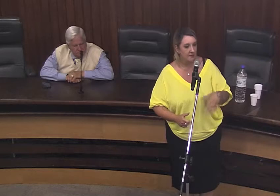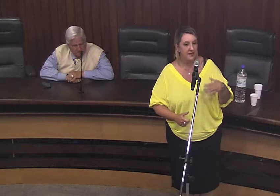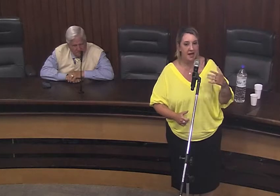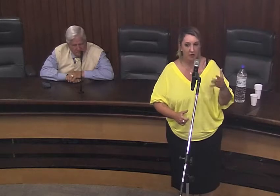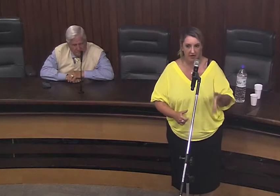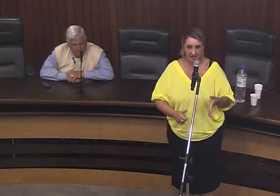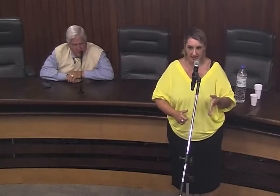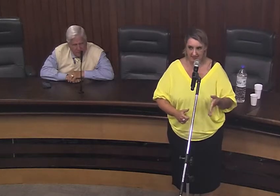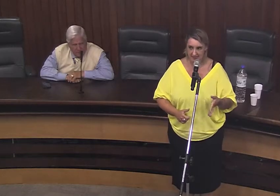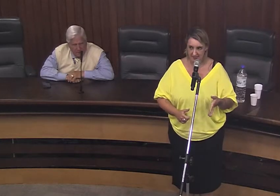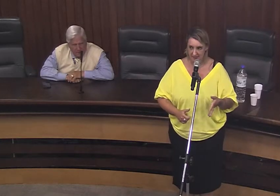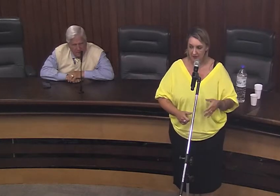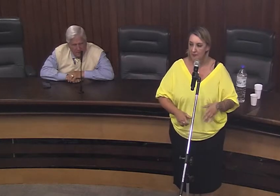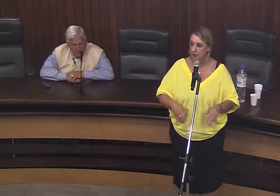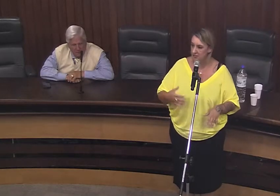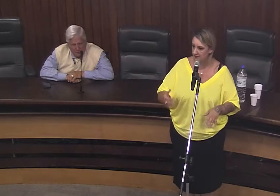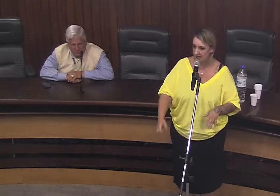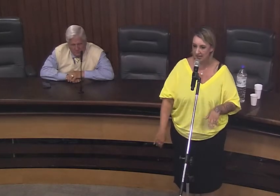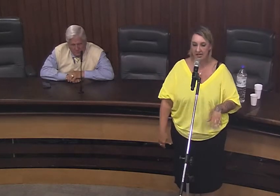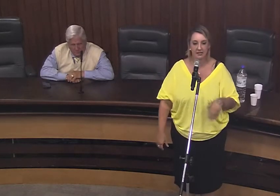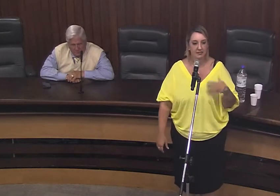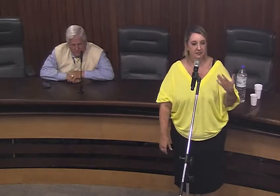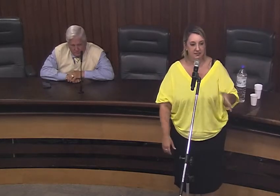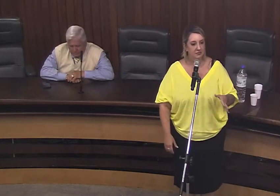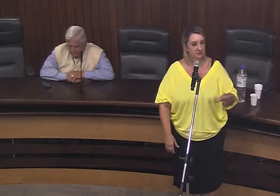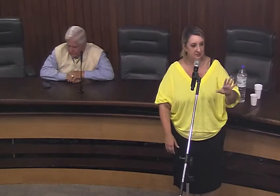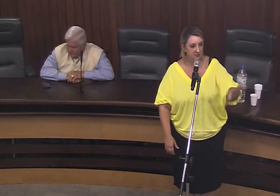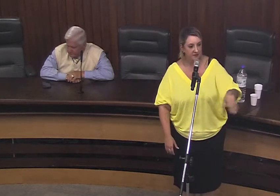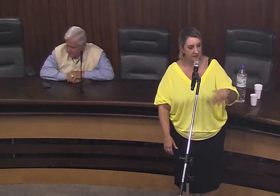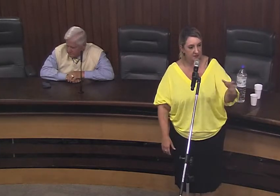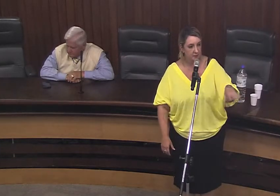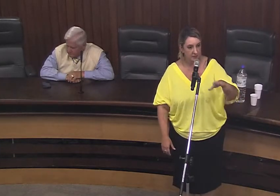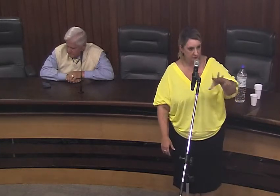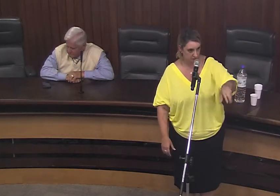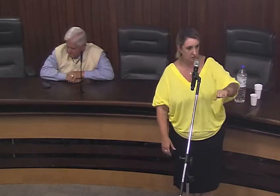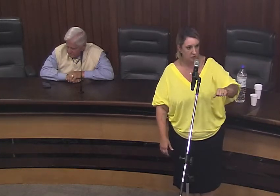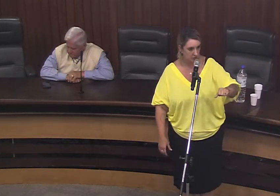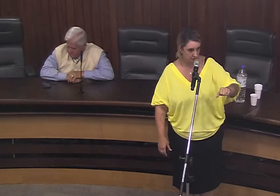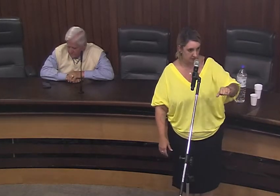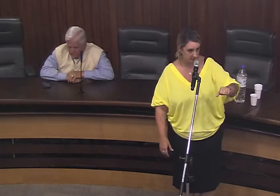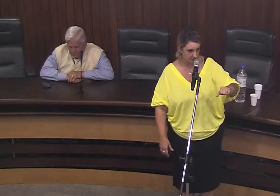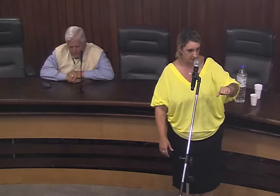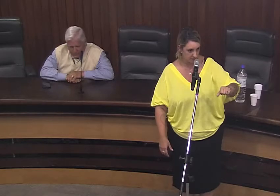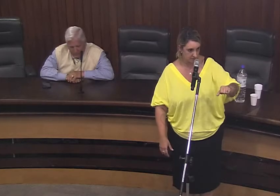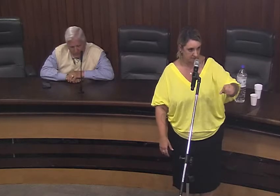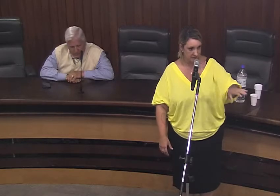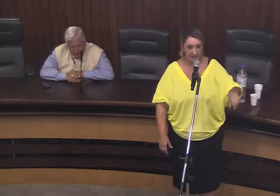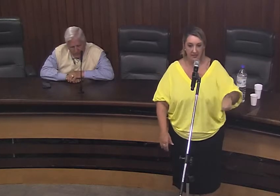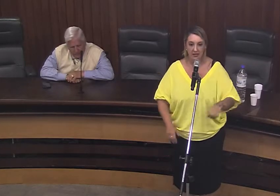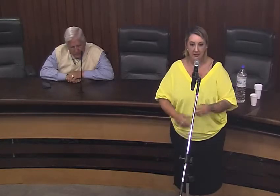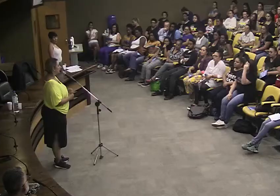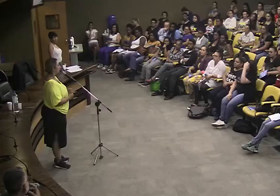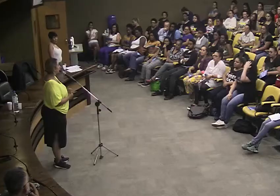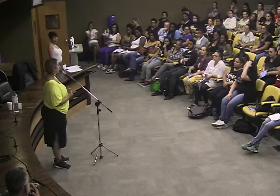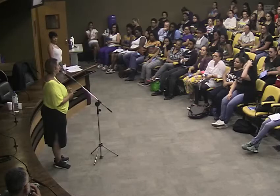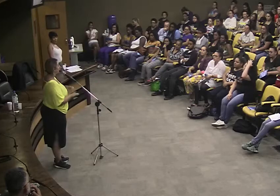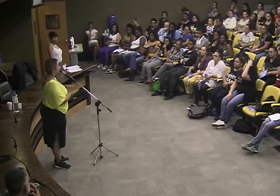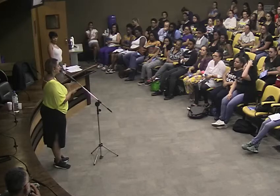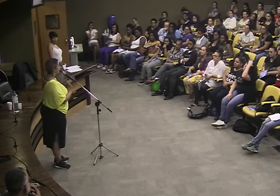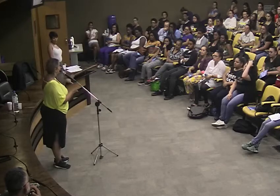a hora é essa, pode falar. Se estiver falando bobeira, eu corto mesmo. Né? Não estou aqui para escutar da vida de